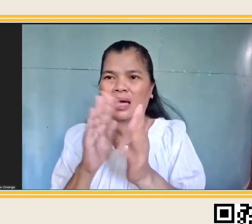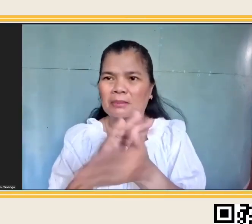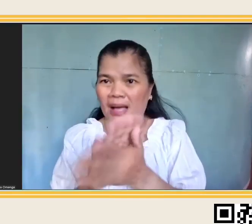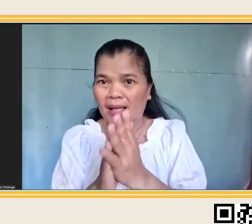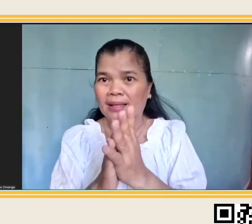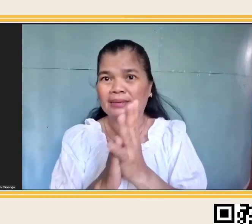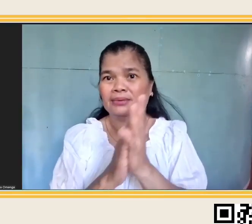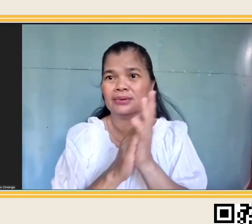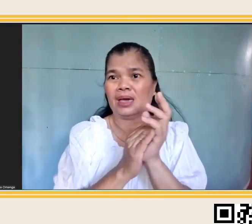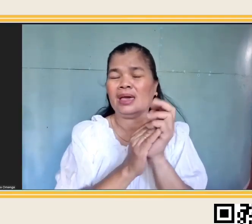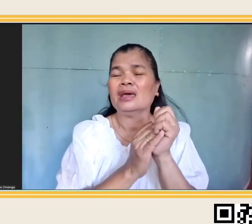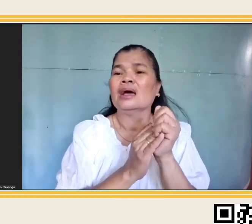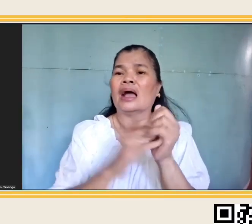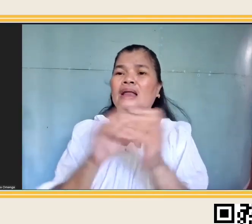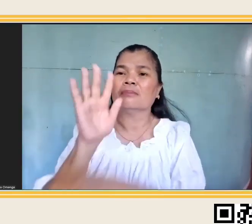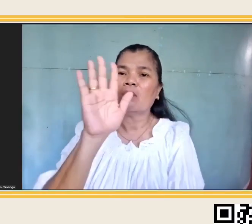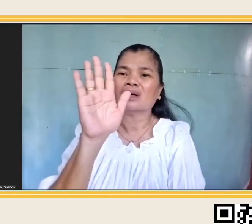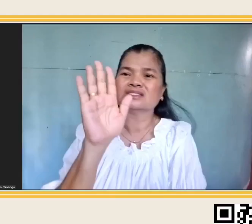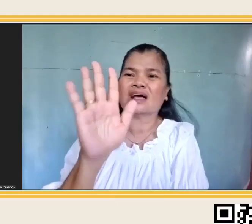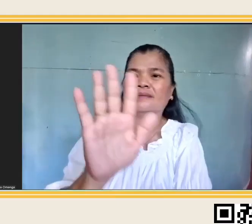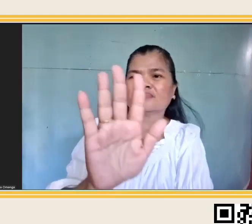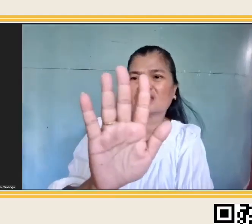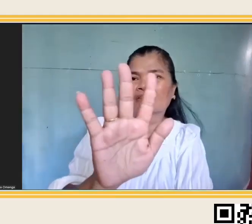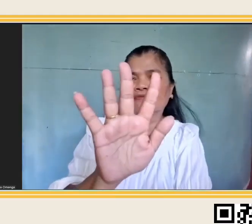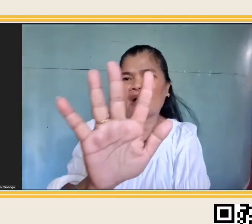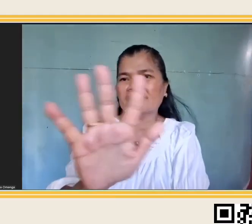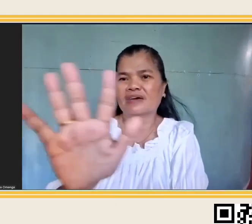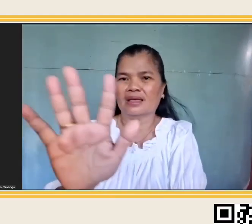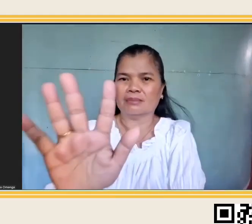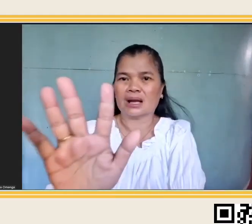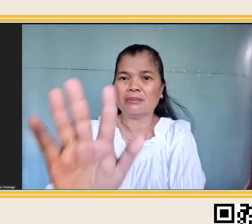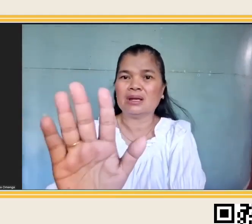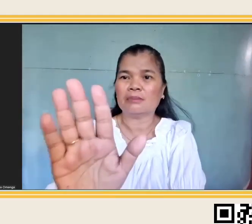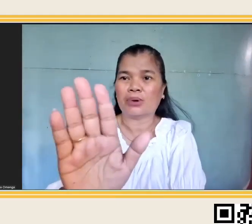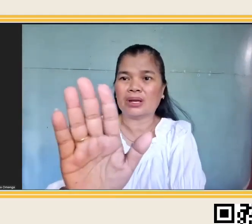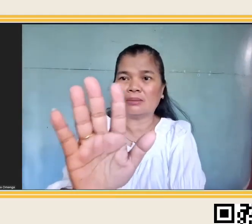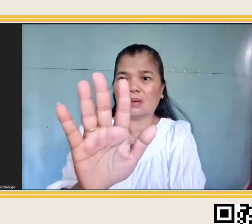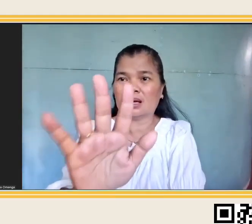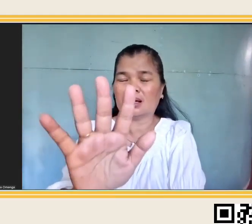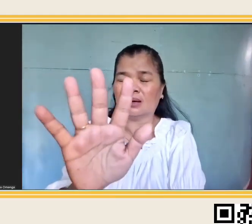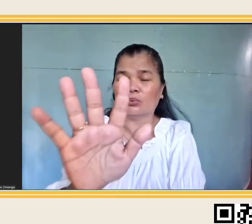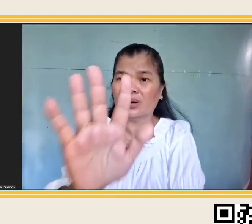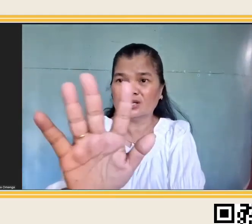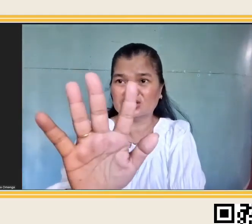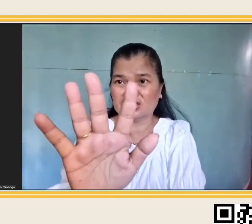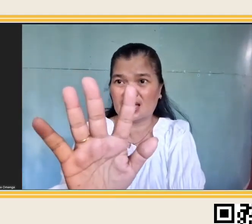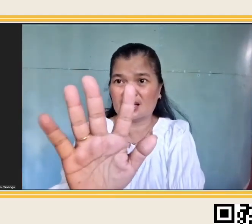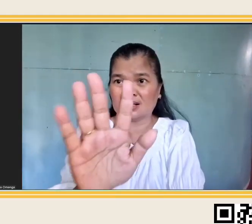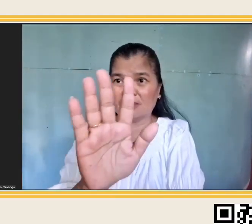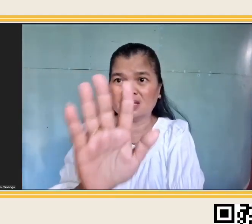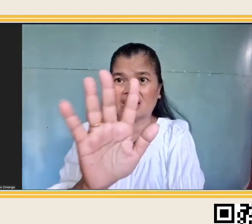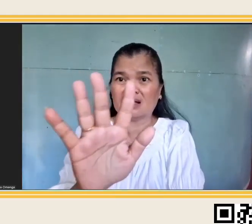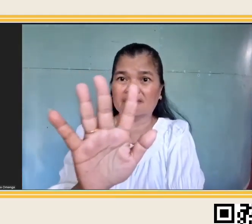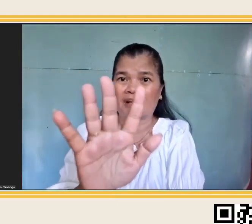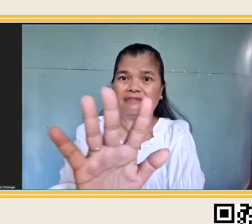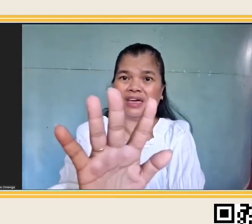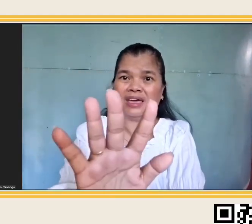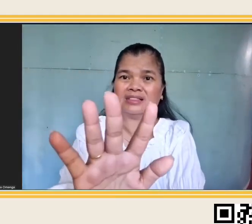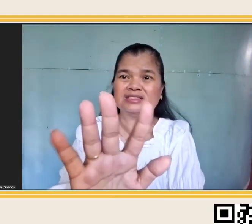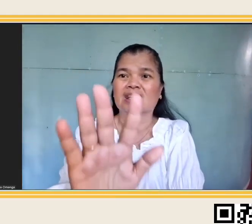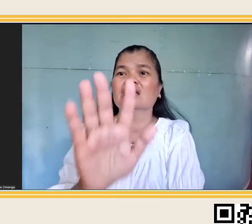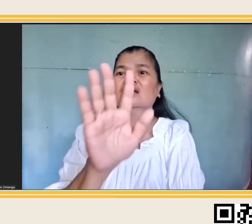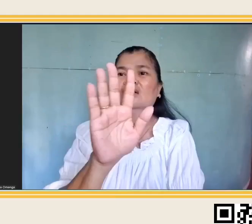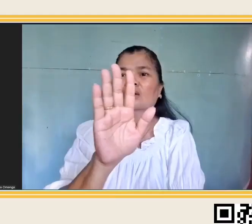anong tama. Okay? Halimbawa sa 5 hand, marami nang pwedeng words na gamitan ng